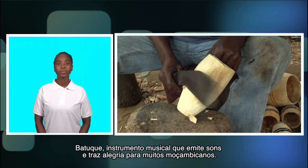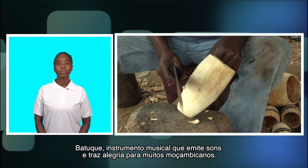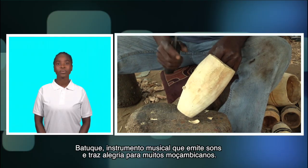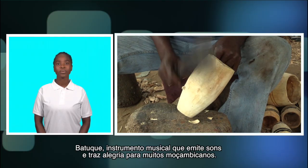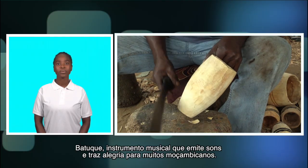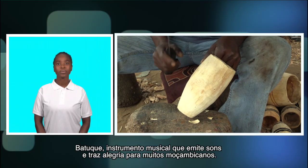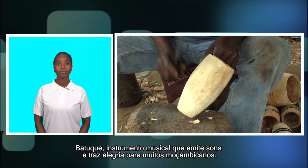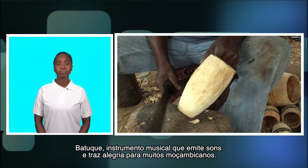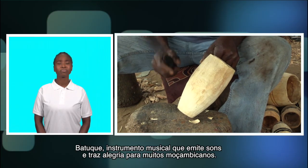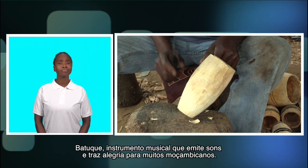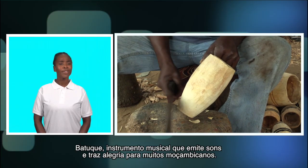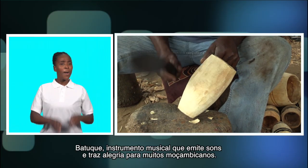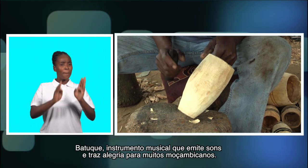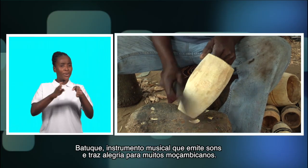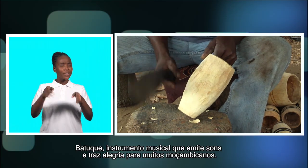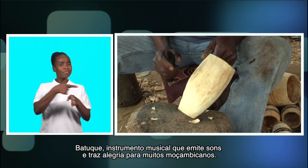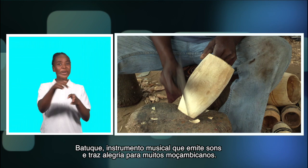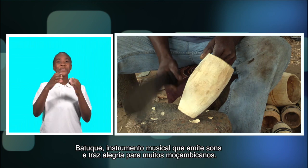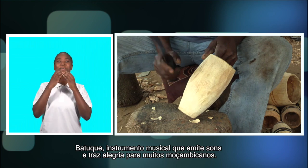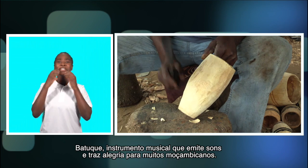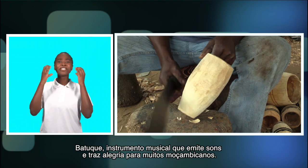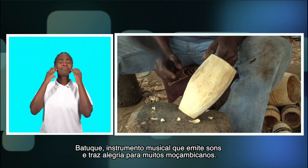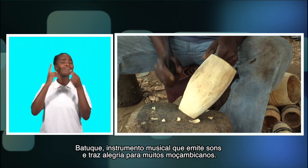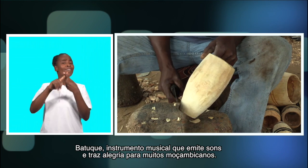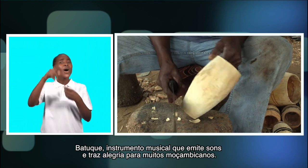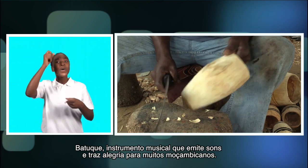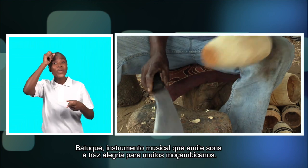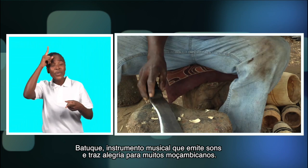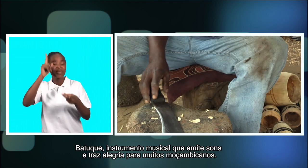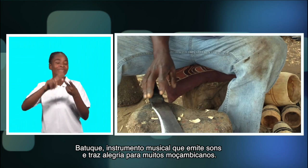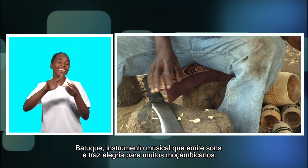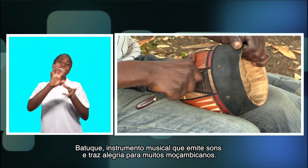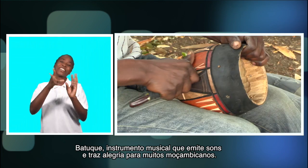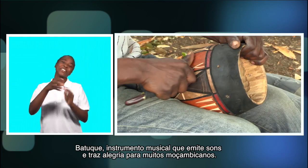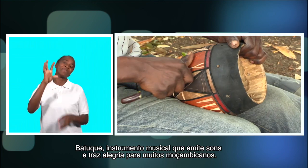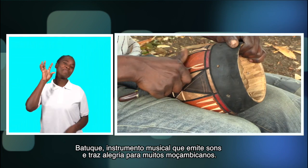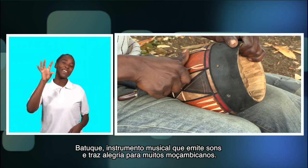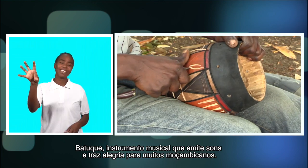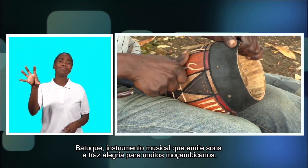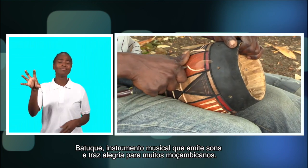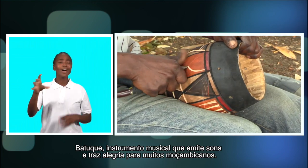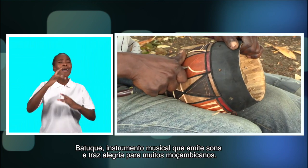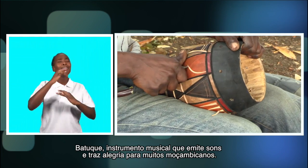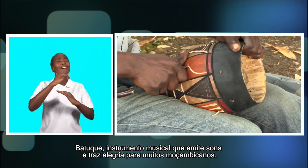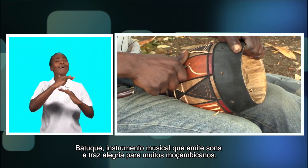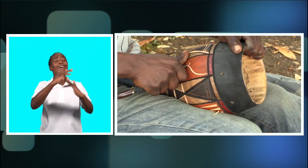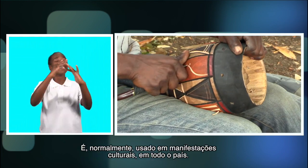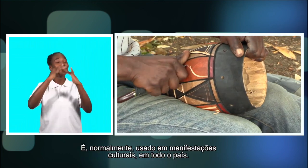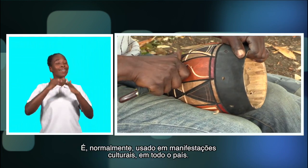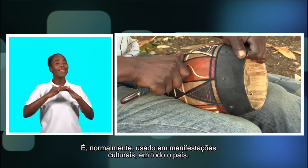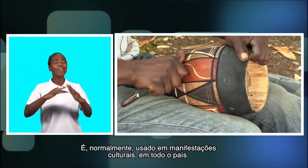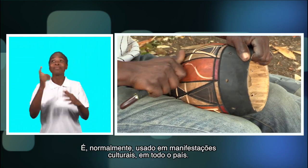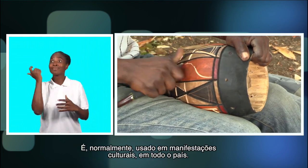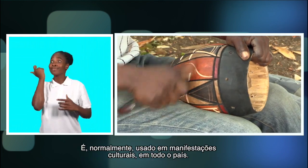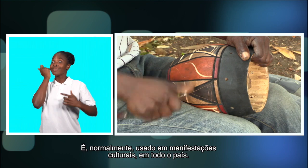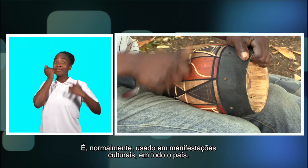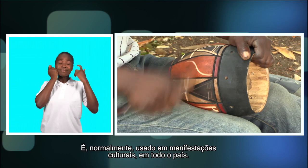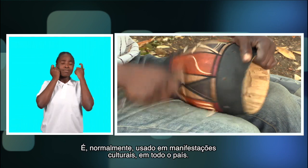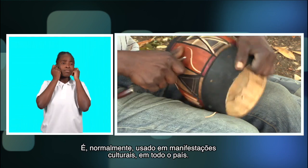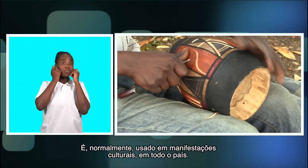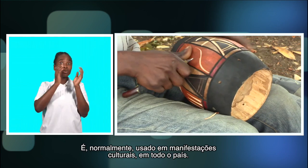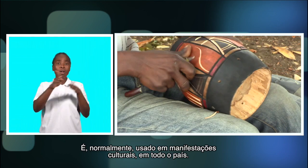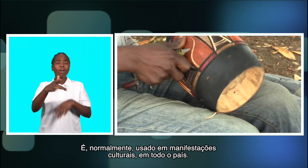Batuque, instrumento musical que emite sons e traz alegria a muitos moçambicanos. É normalmente